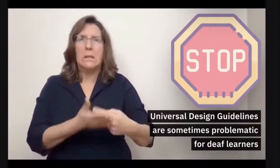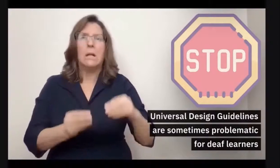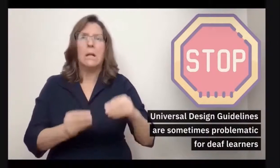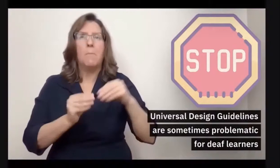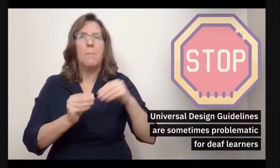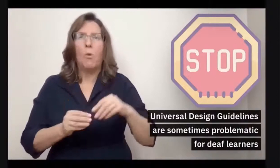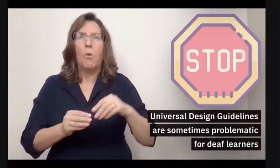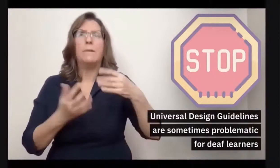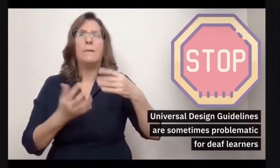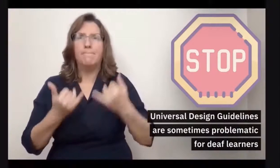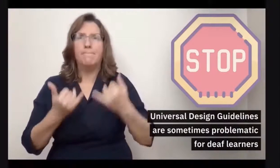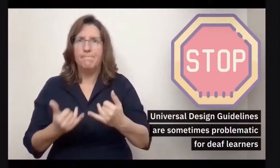mayor detalle.